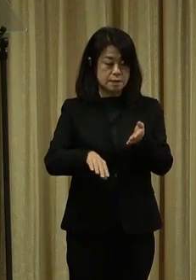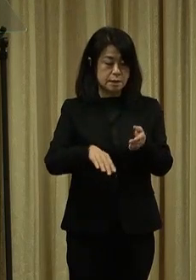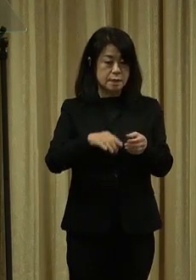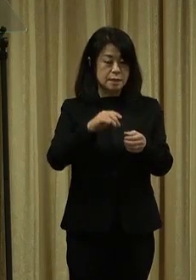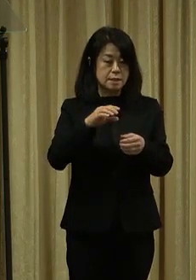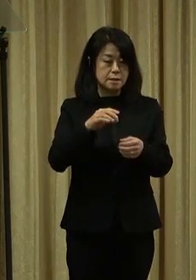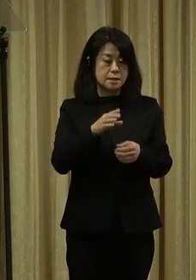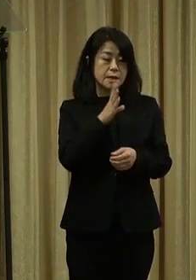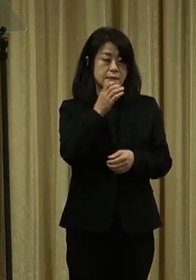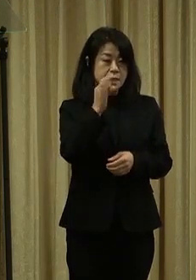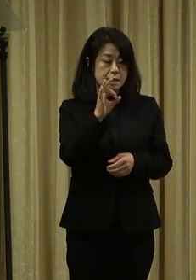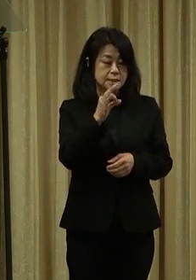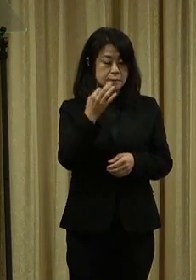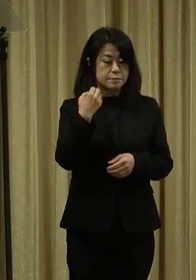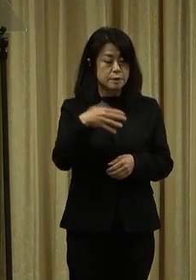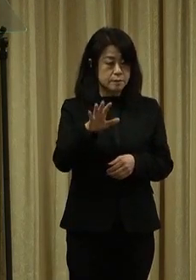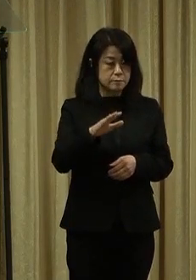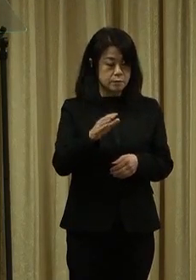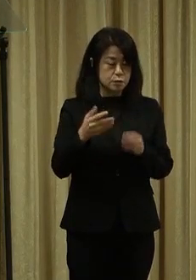端末を導入します。